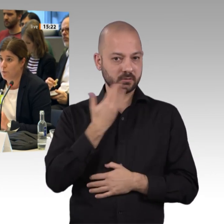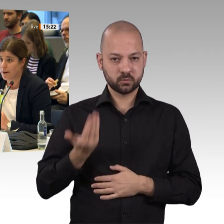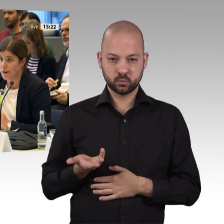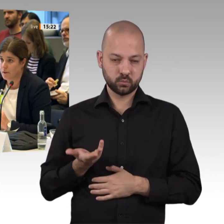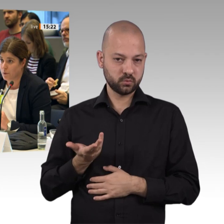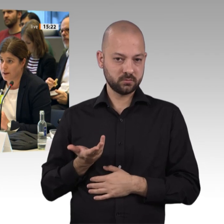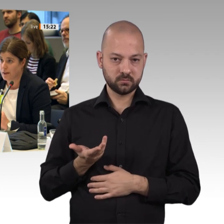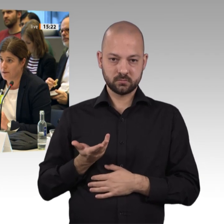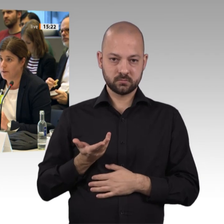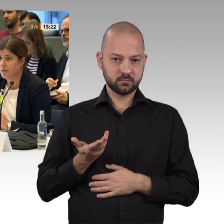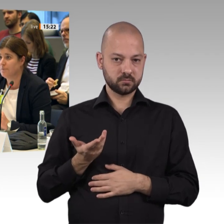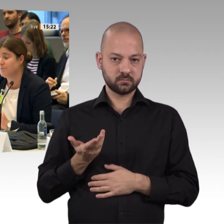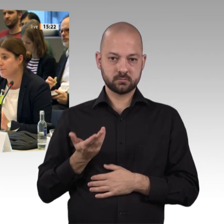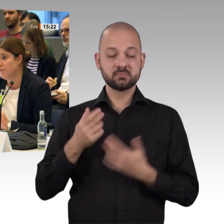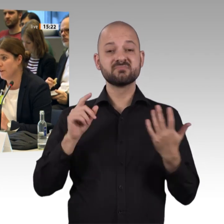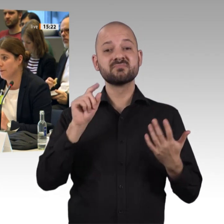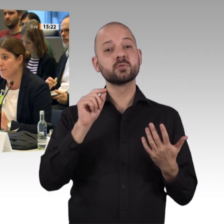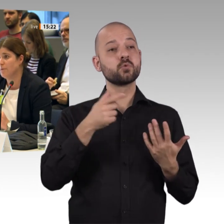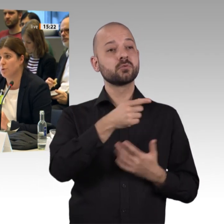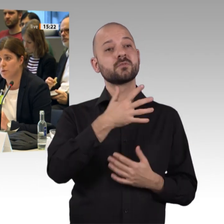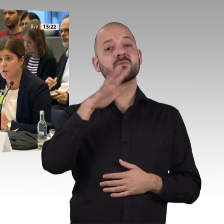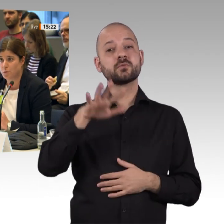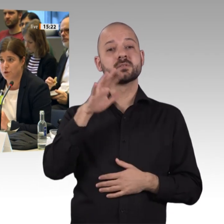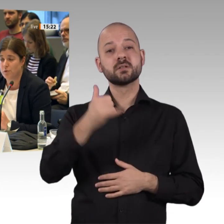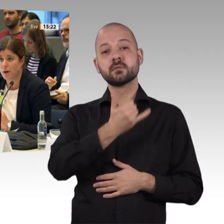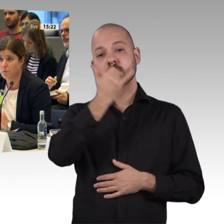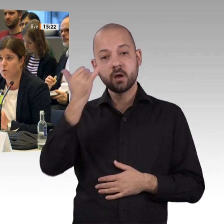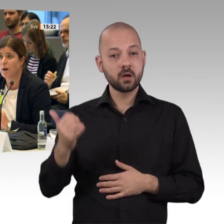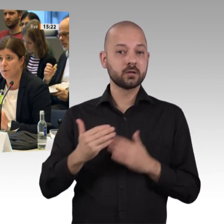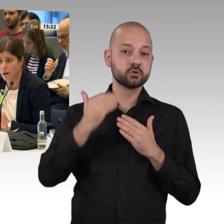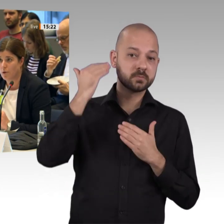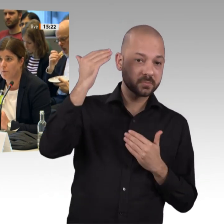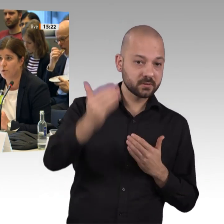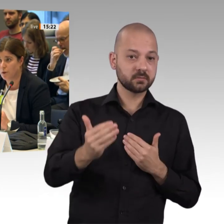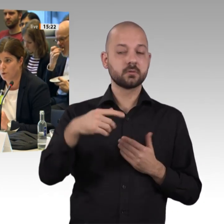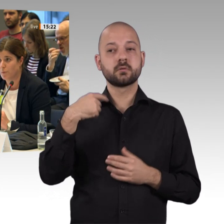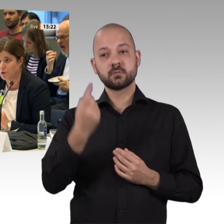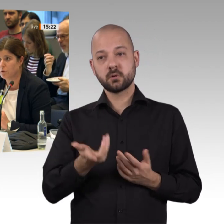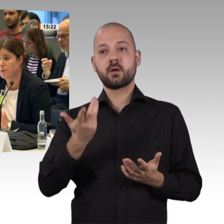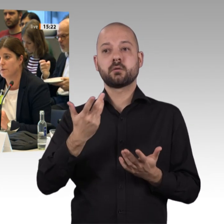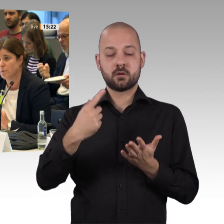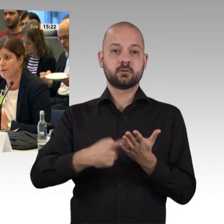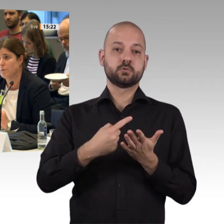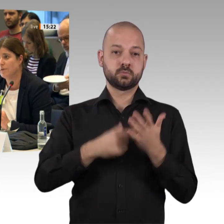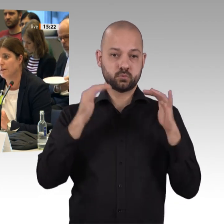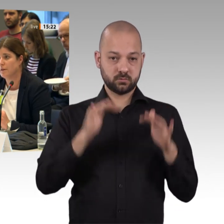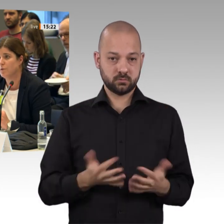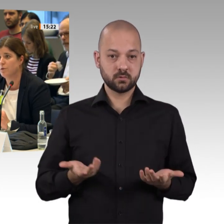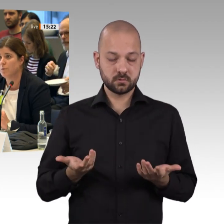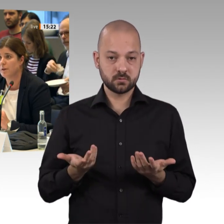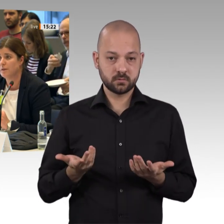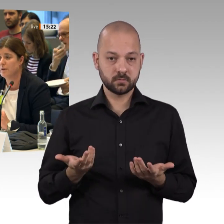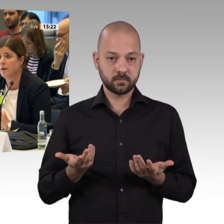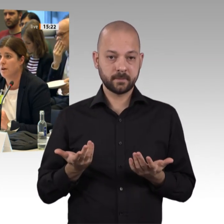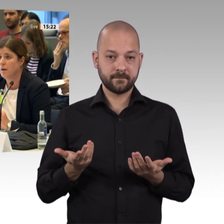wirkliche Übergänge zu realisieren. Wir begrüßen das Budget für Ausbildung, aber auch eben für die jungen Menschen, so wie es im Moment im